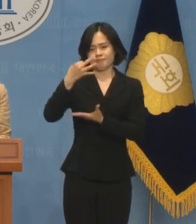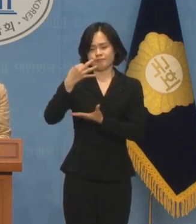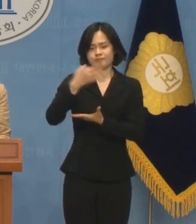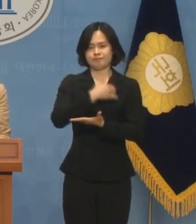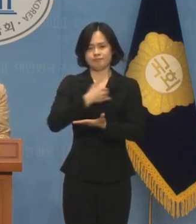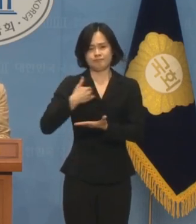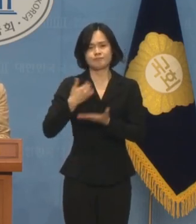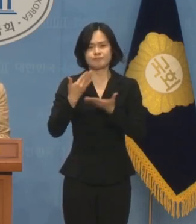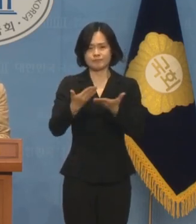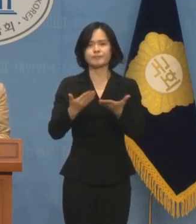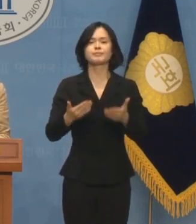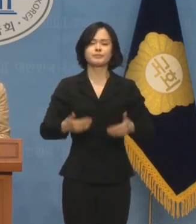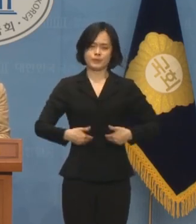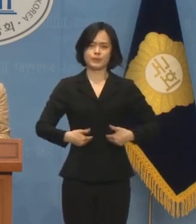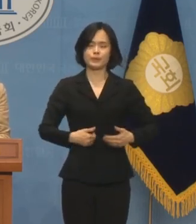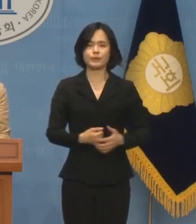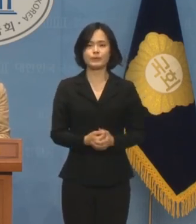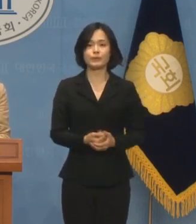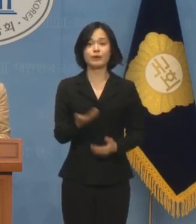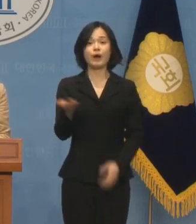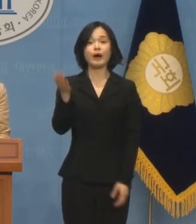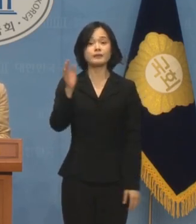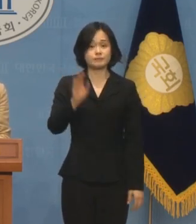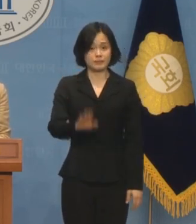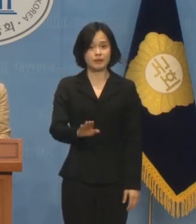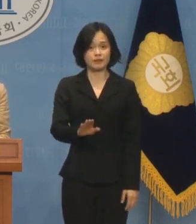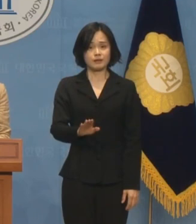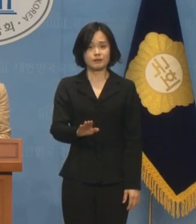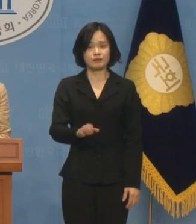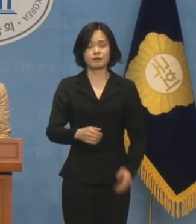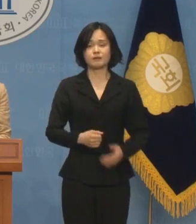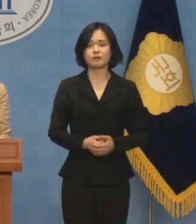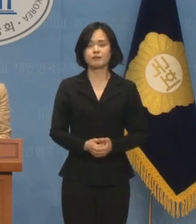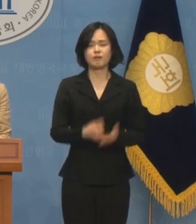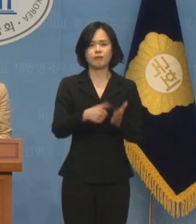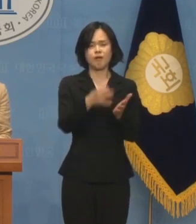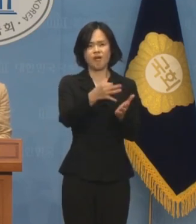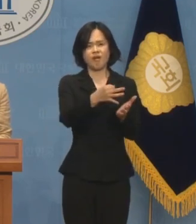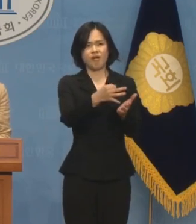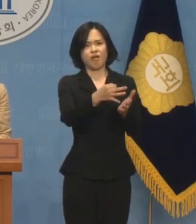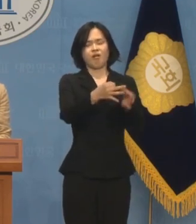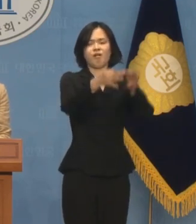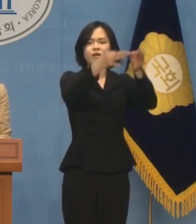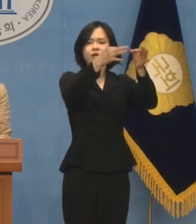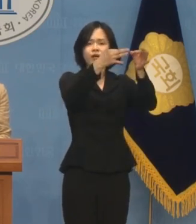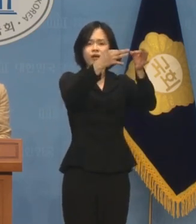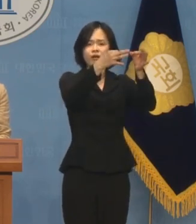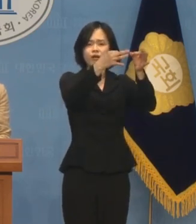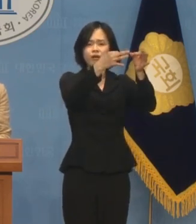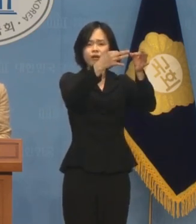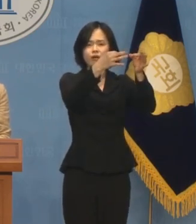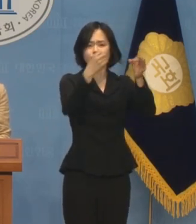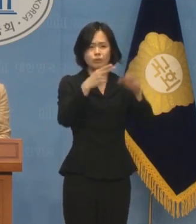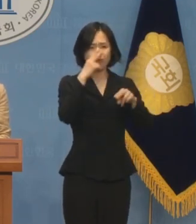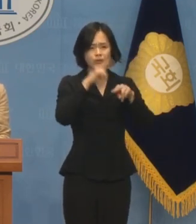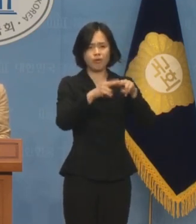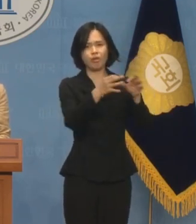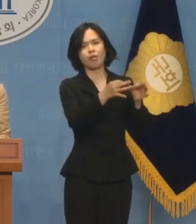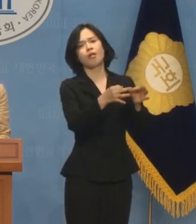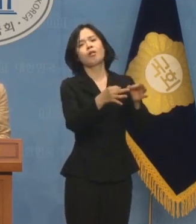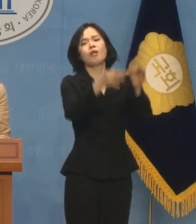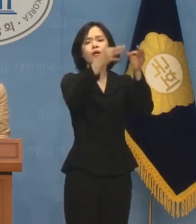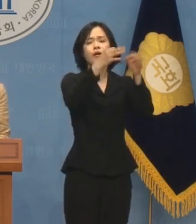필수적입니다 하지만 연일 이어지는 고물과 고유가 환율의 민생 위기에 부업을